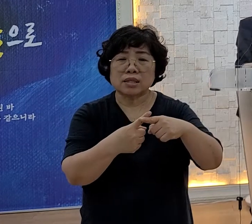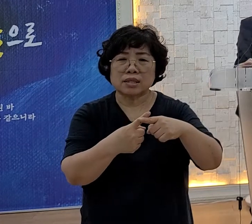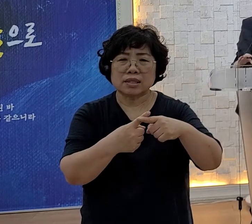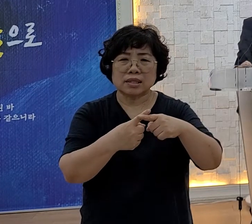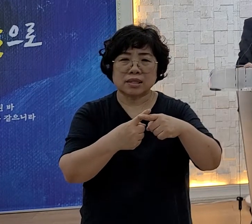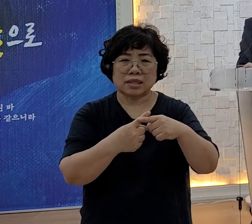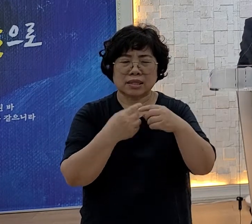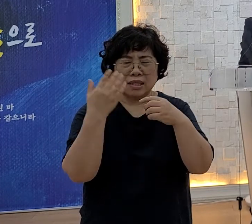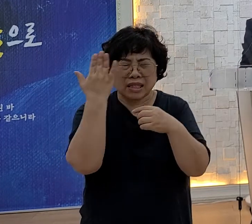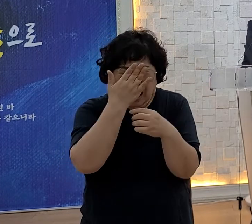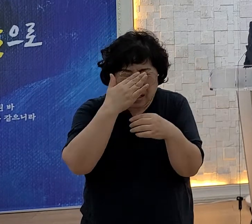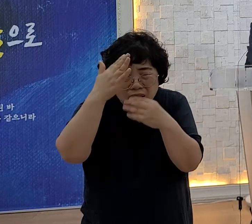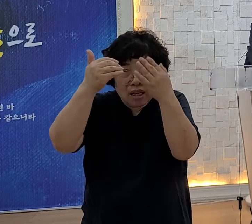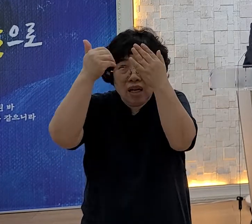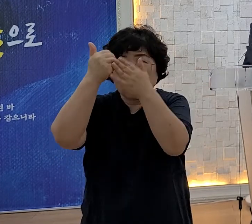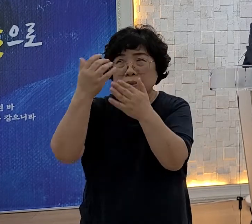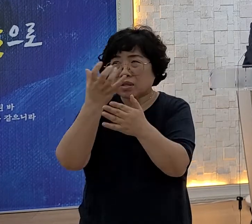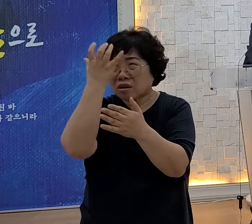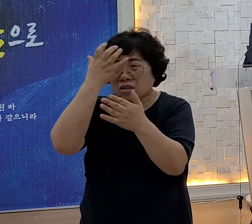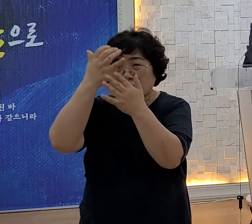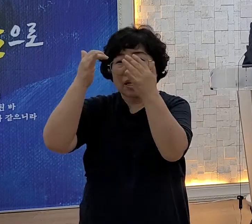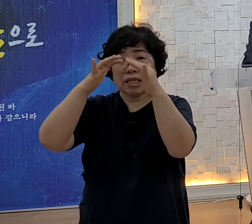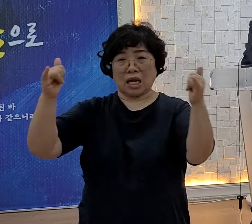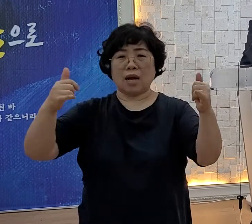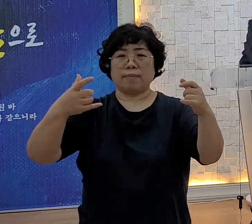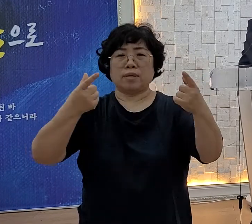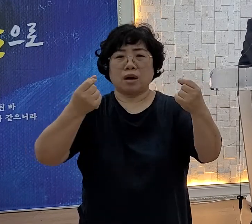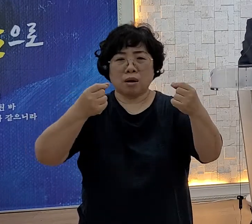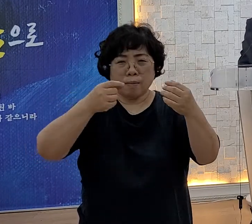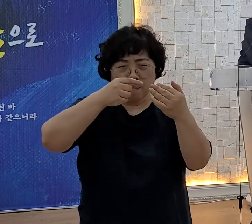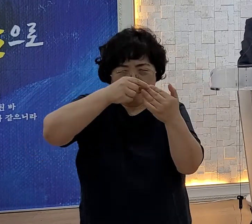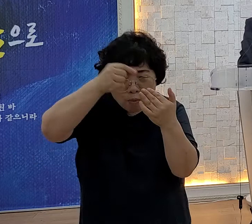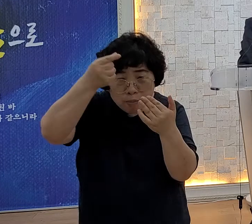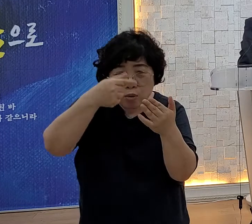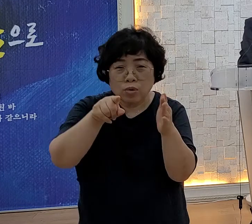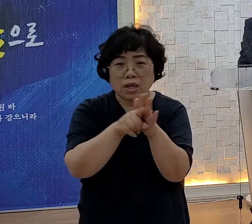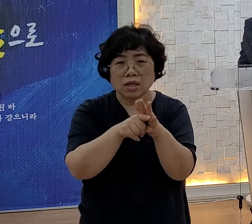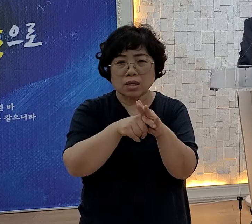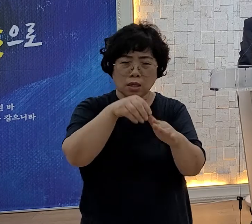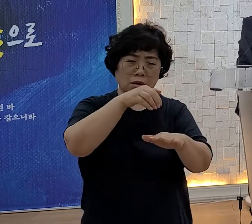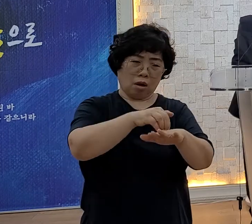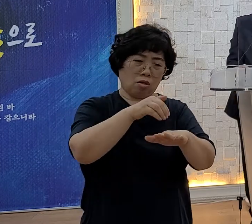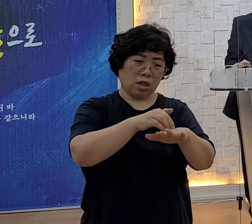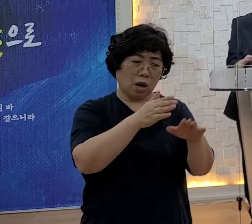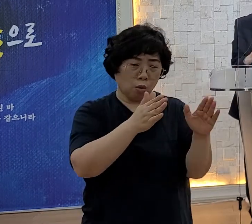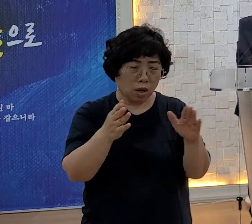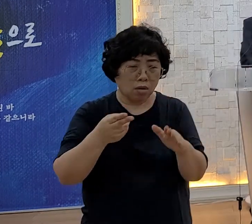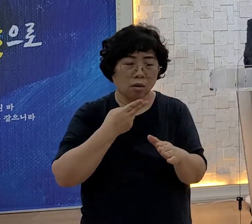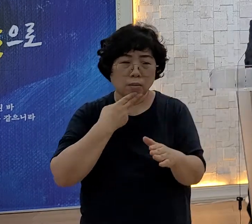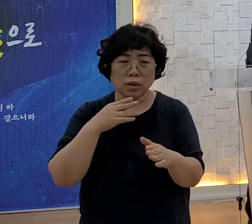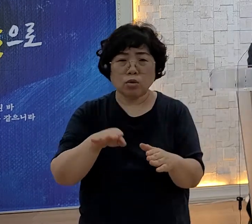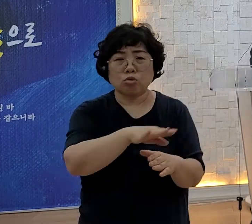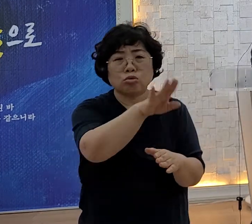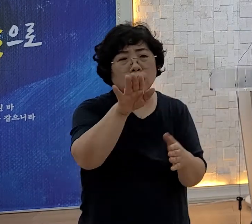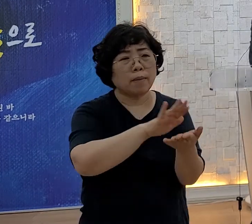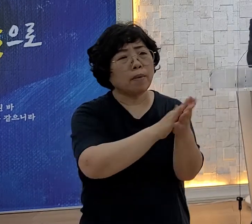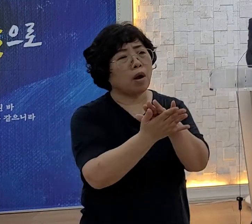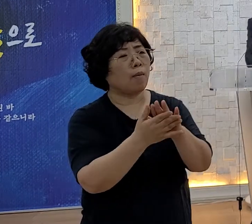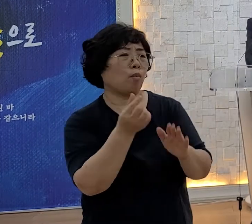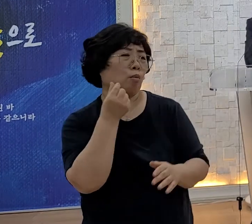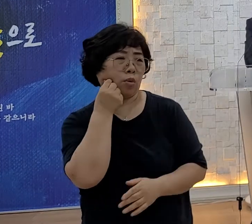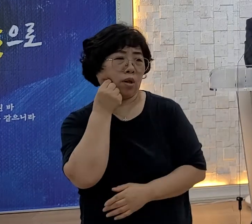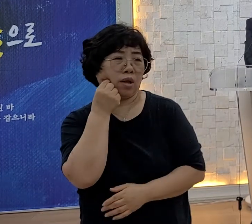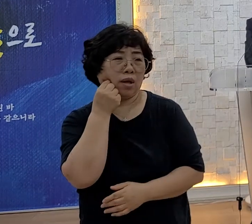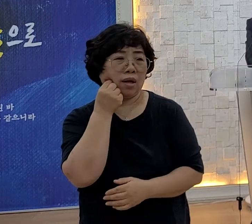좀 잘하면 안 되겠나 싶은데 사실은 우리가 동의할 수밖에 없는. 여러분, 우리의 성품과